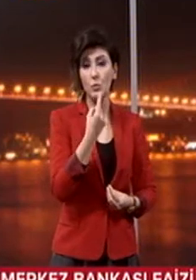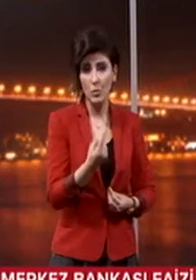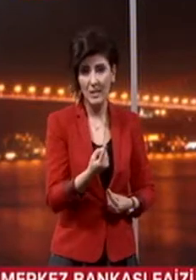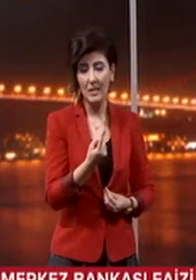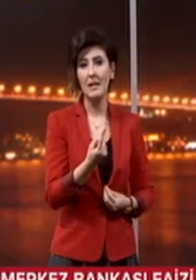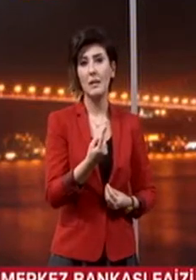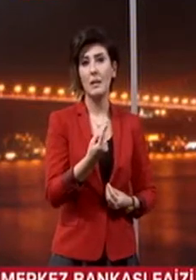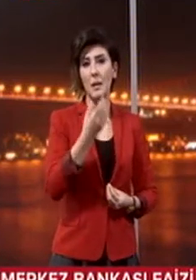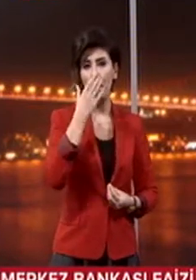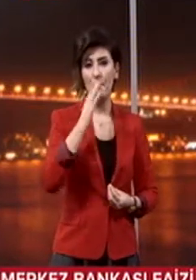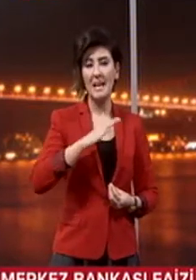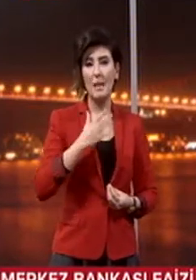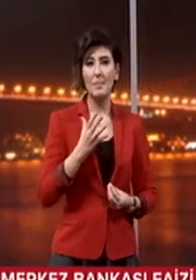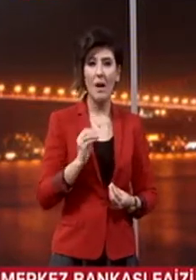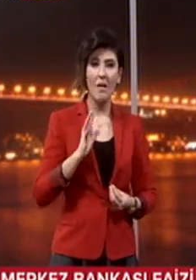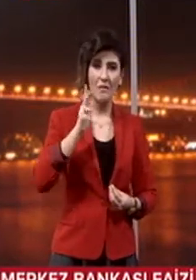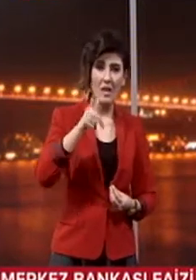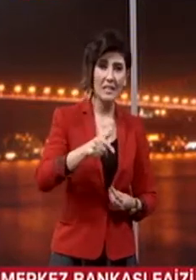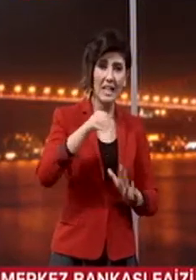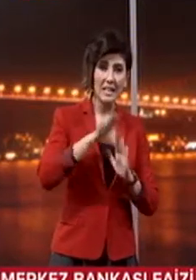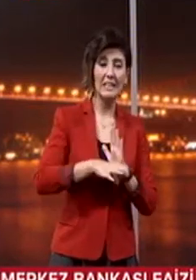söyledi. Beklentimiz daha